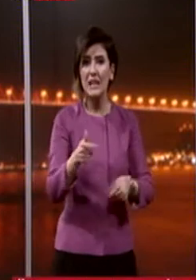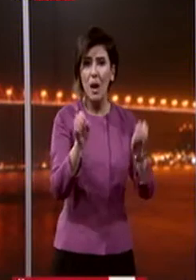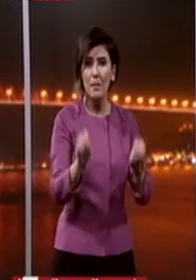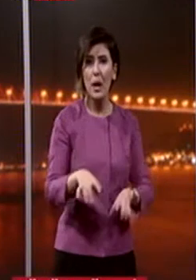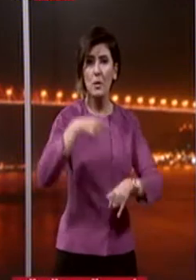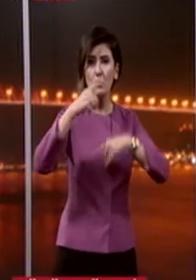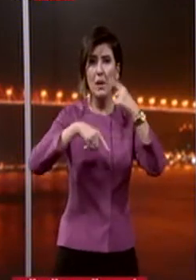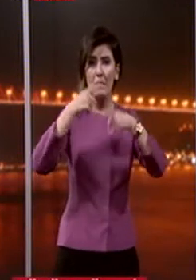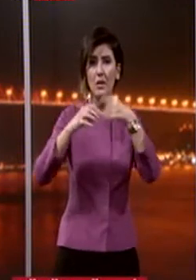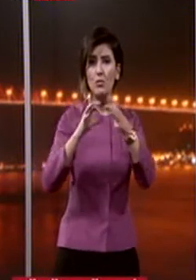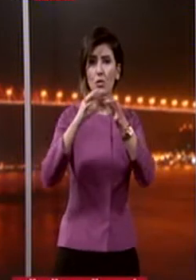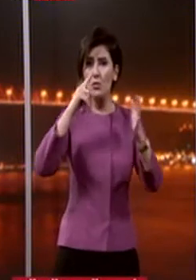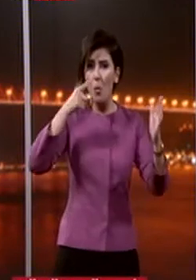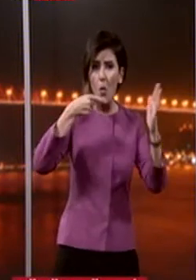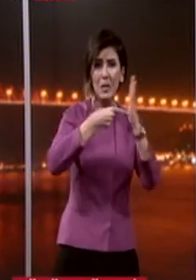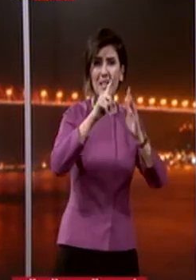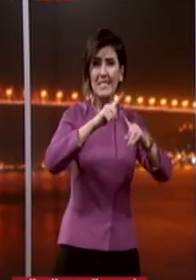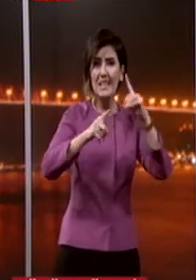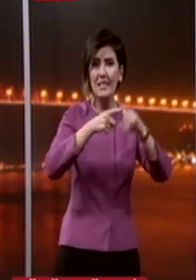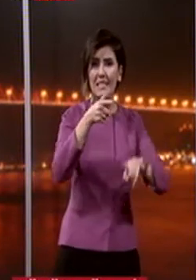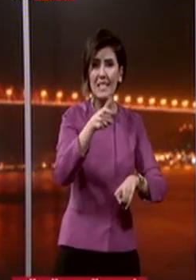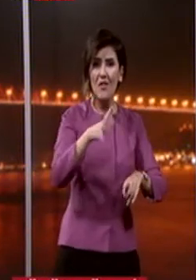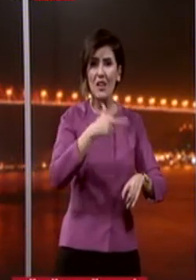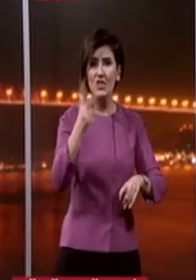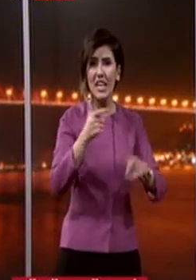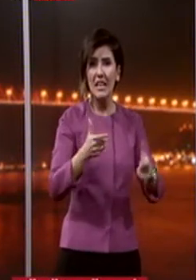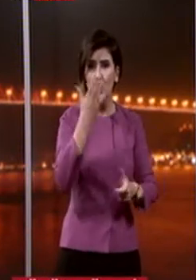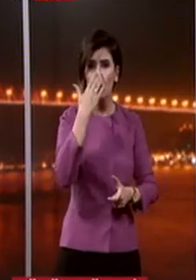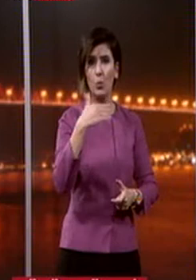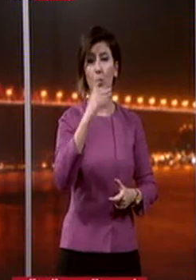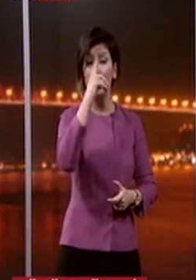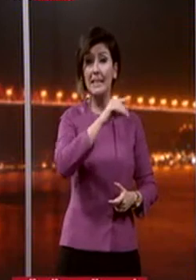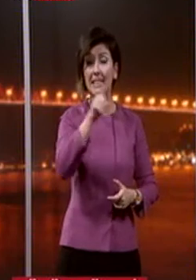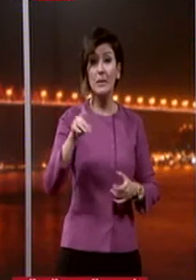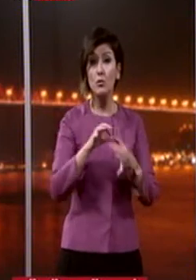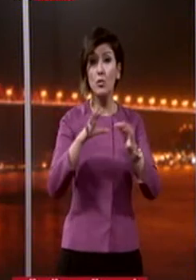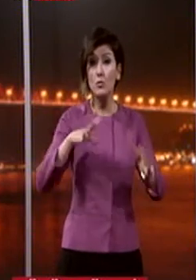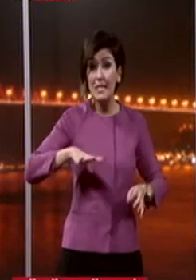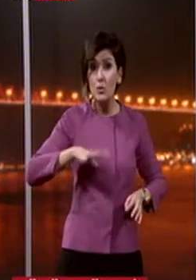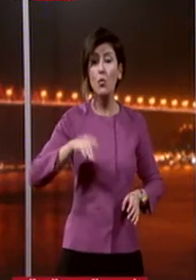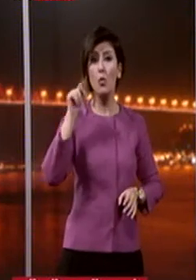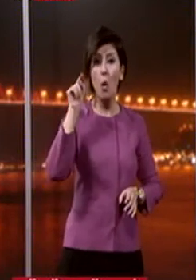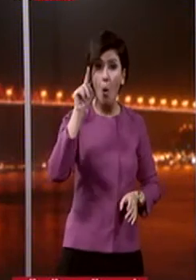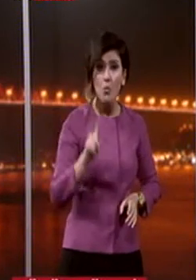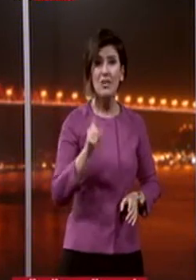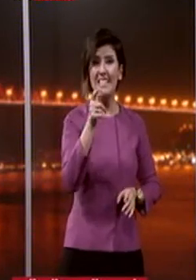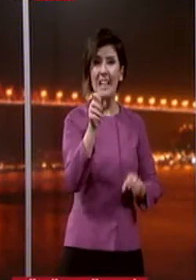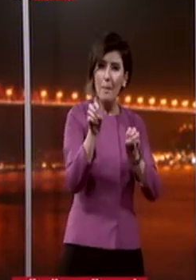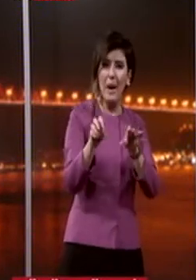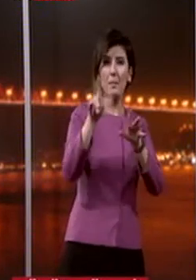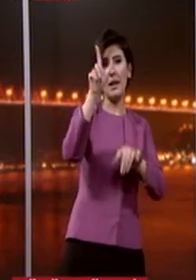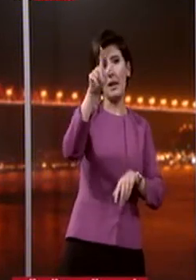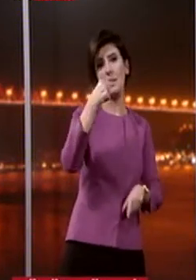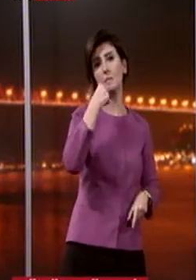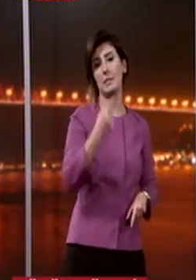bırakma söylemlerini de çözüm odaklı bir siyasette silah ve şiddete yer yoktur. Kim çözüm istiyorsa önce silahları terk